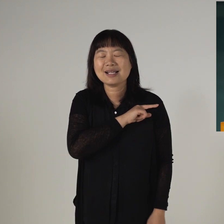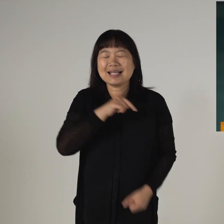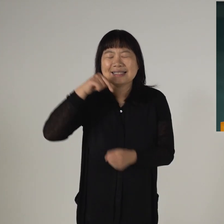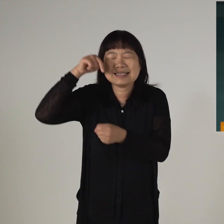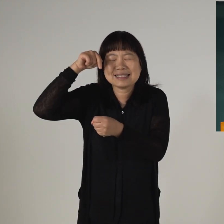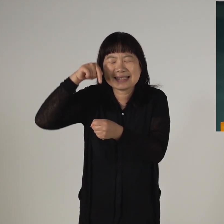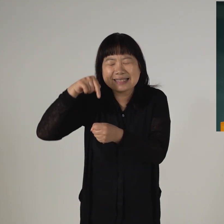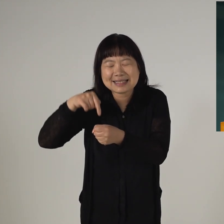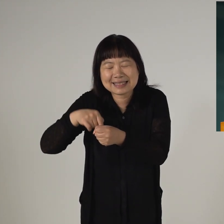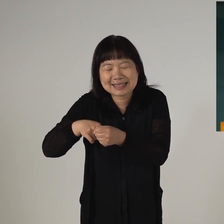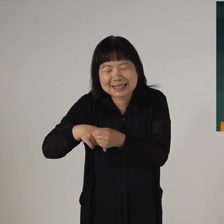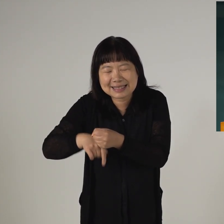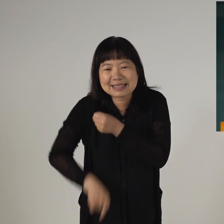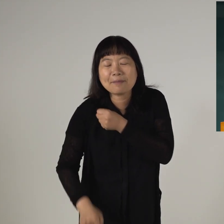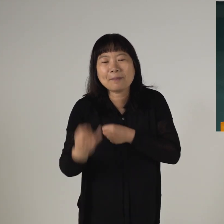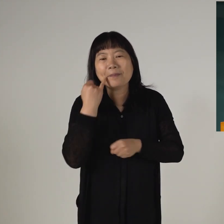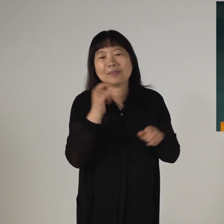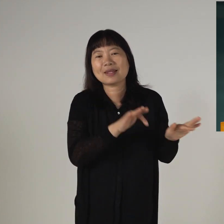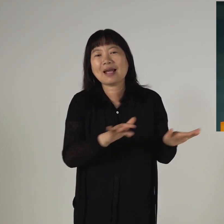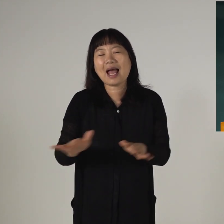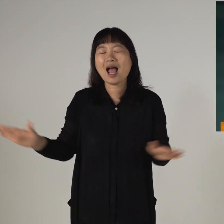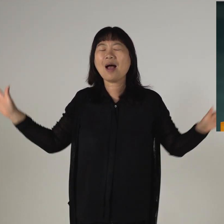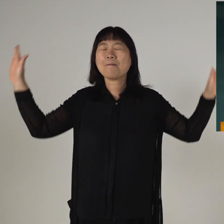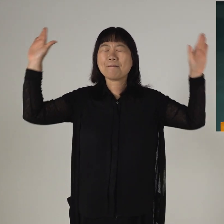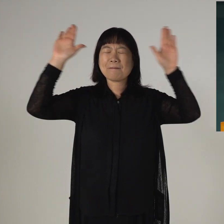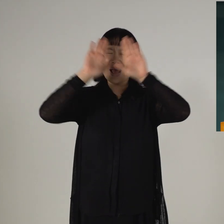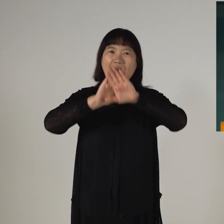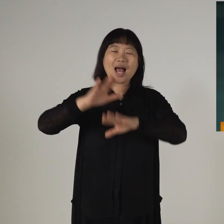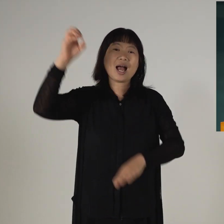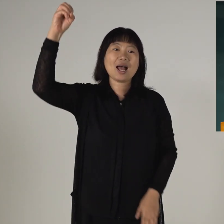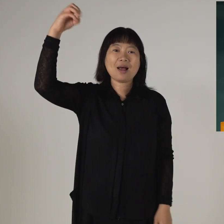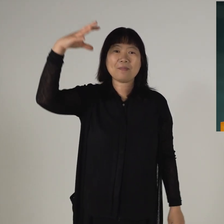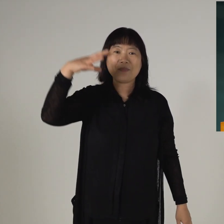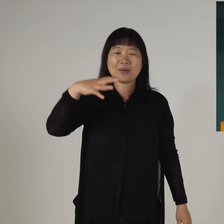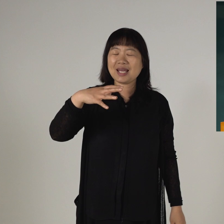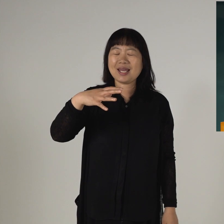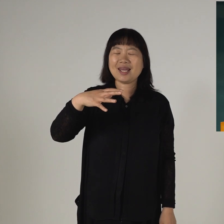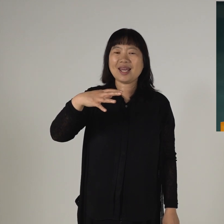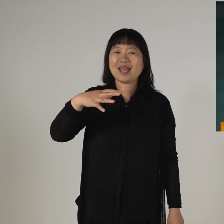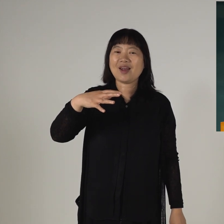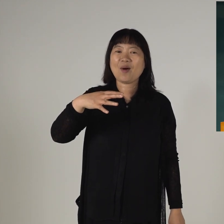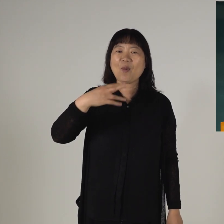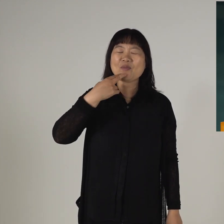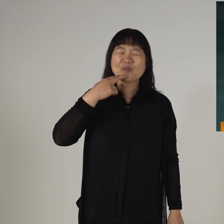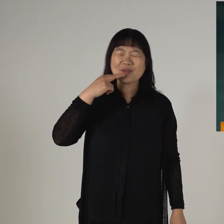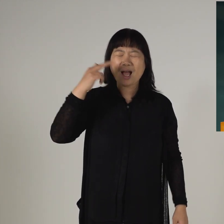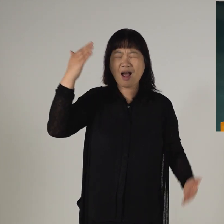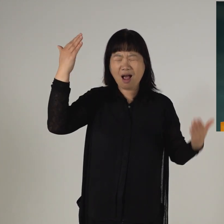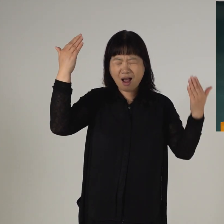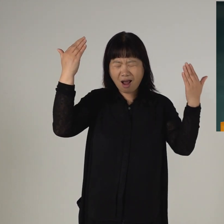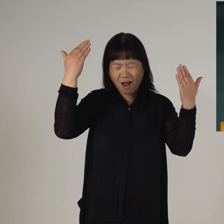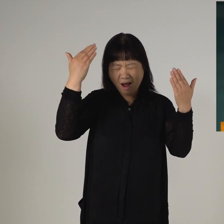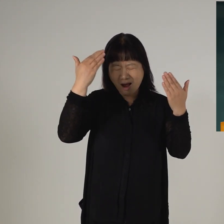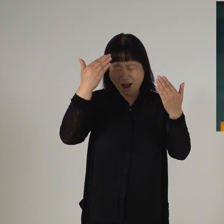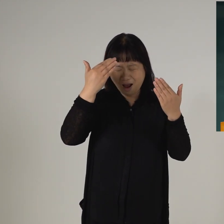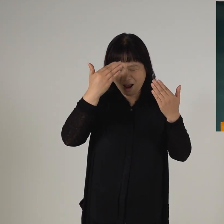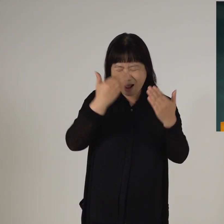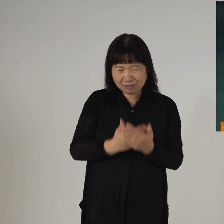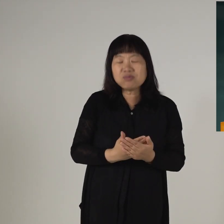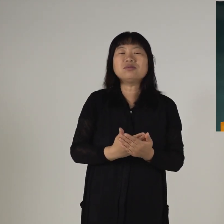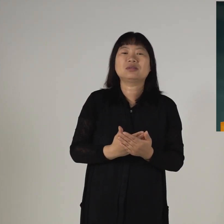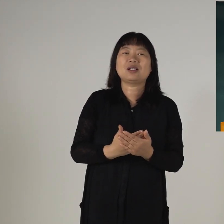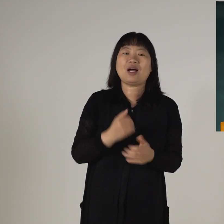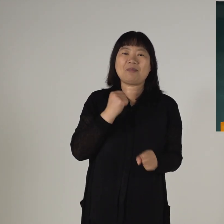바다 깊숙한 곳에 깜깜한 거의 빛이 통과되지 않는 어둠에서